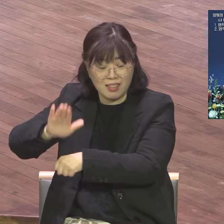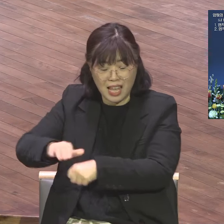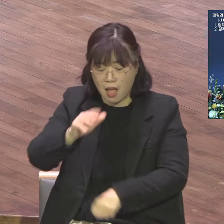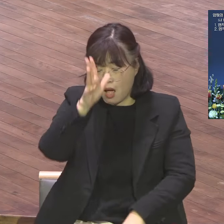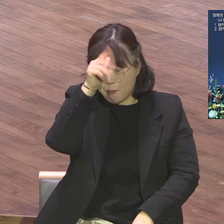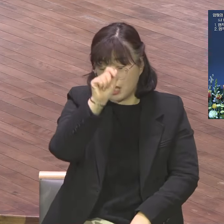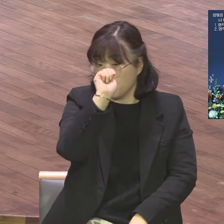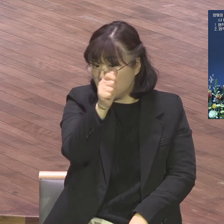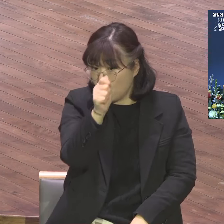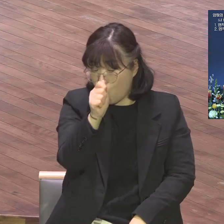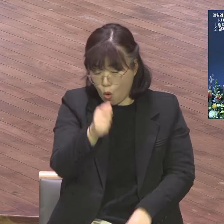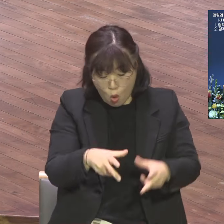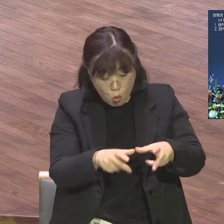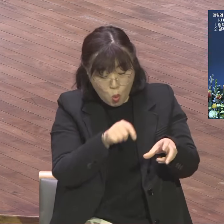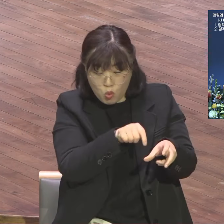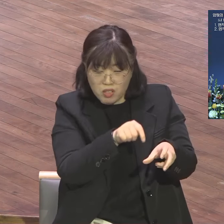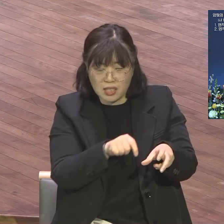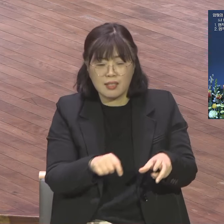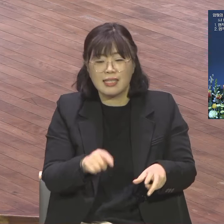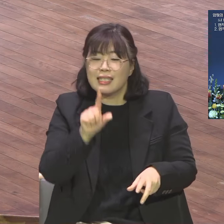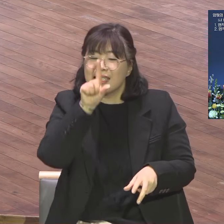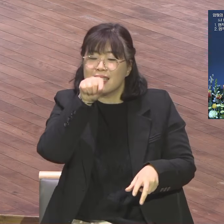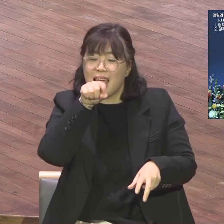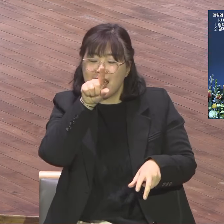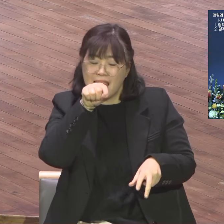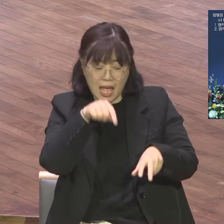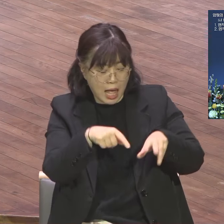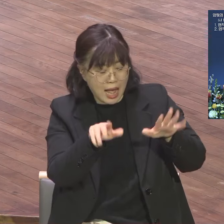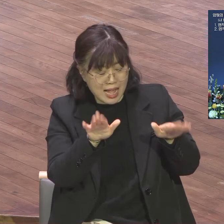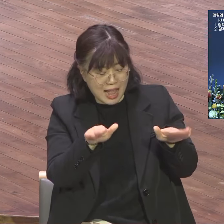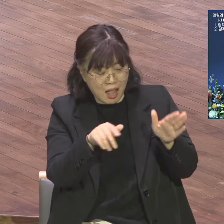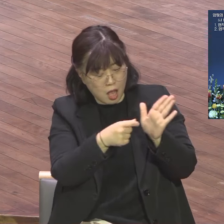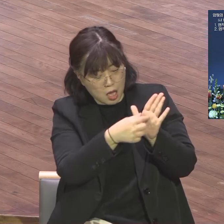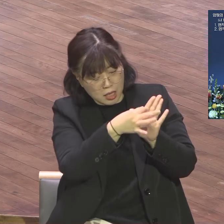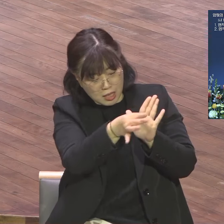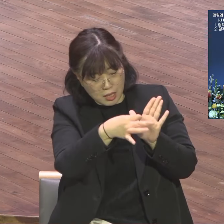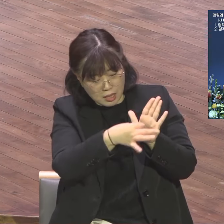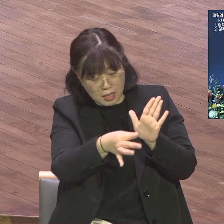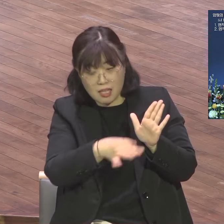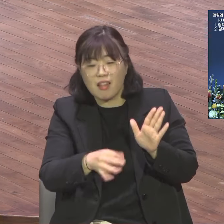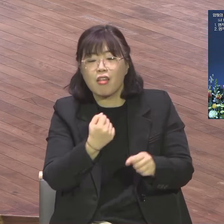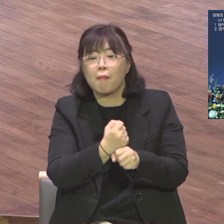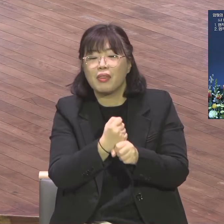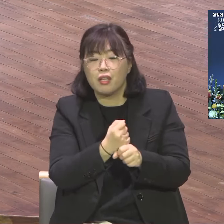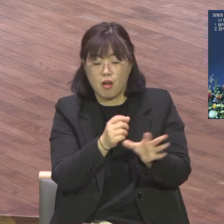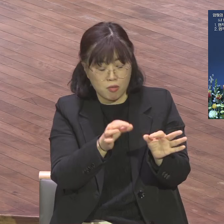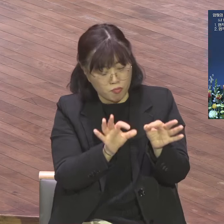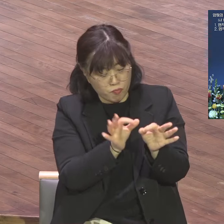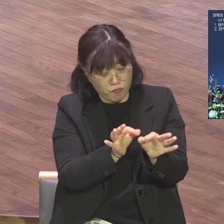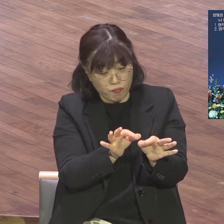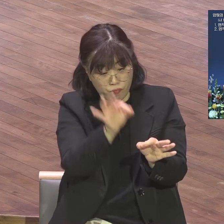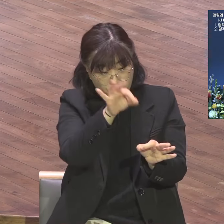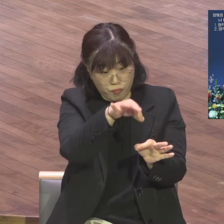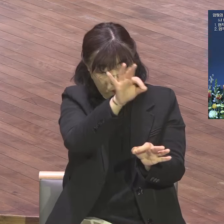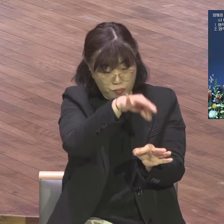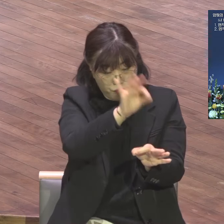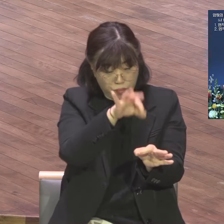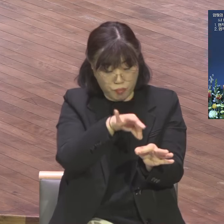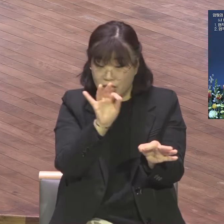가장 약하지요. 이만 좀 아주 약하지요. 아무것도 아니에요. 그냥 약해, 아주 약해요. 이